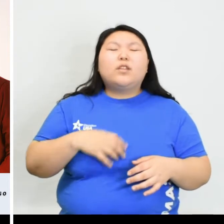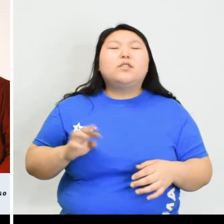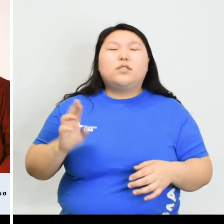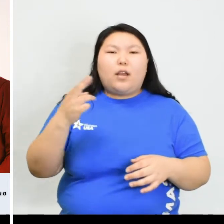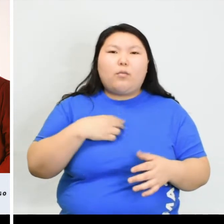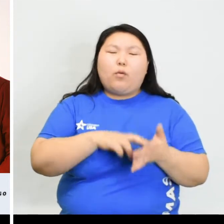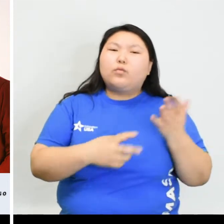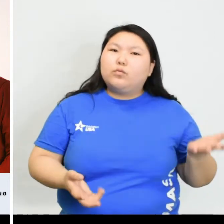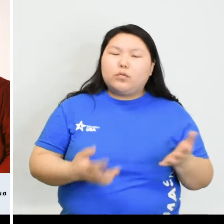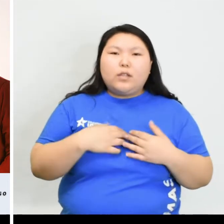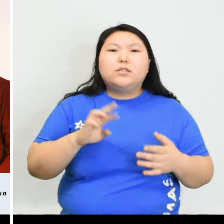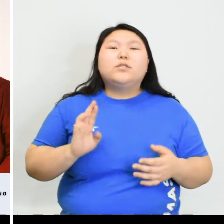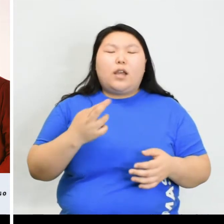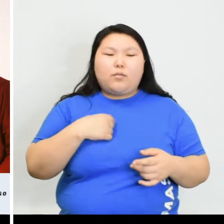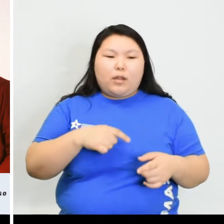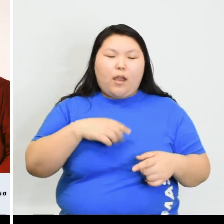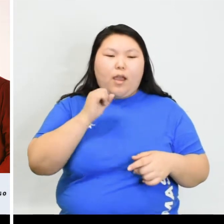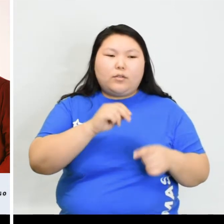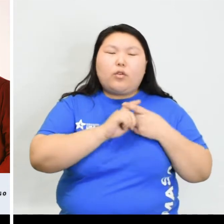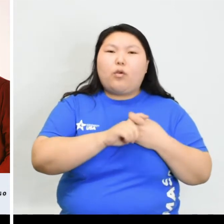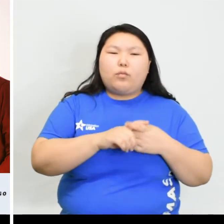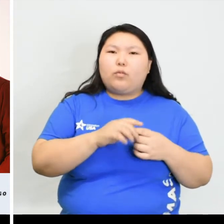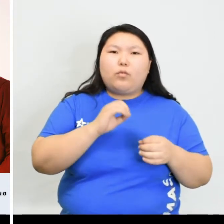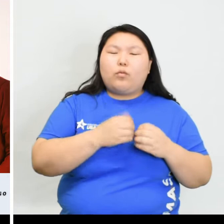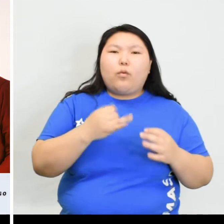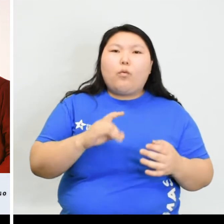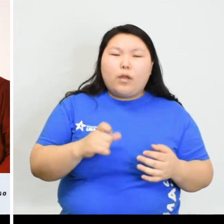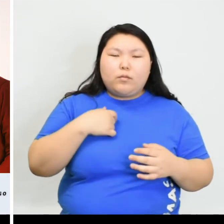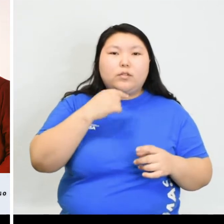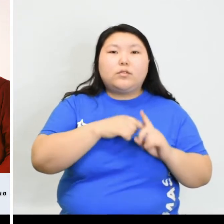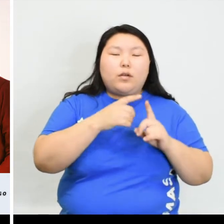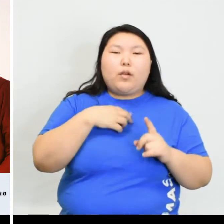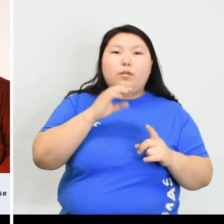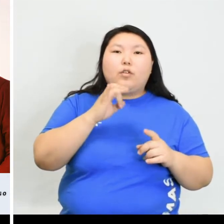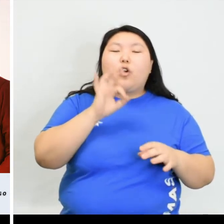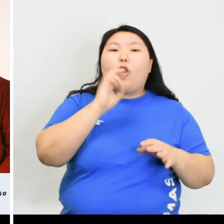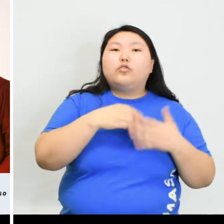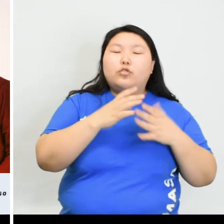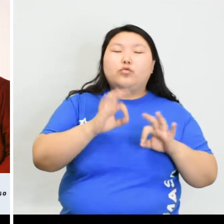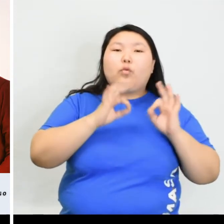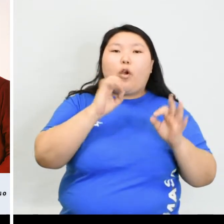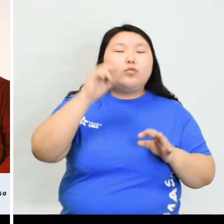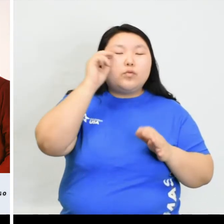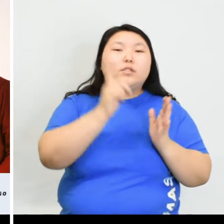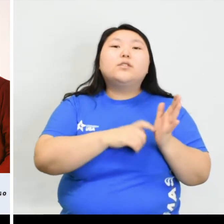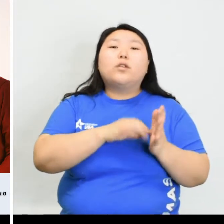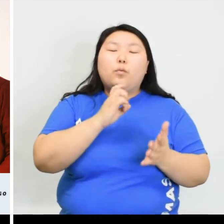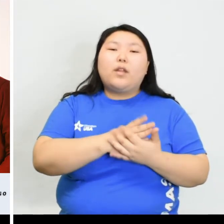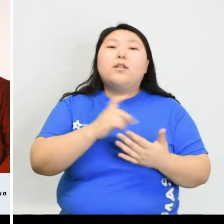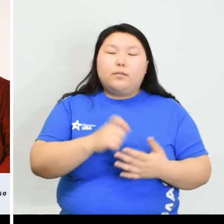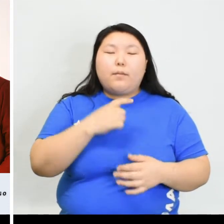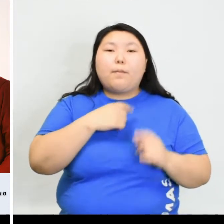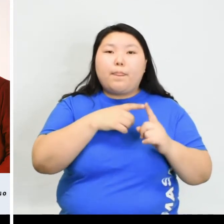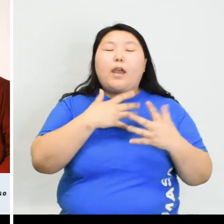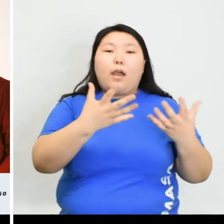онч юу яагаад энэ миний энэ ачил бүтсэнгүй вэ гэдэг юм. Тэндээс юм инс олж зүг юм олж сурах хэрэгтэй юм байна. Тэрийг